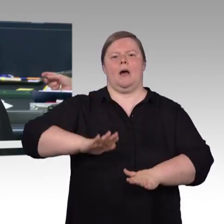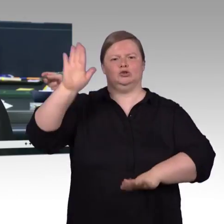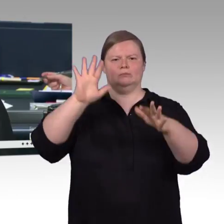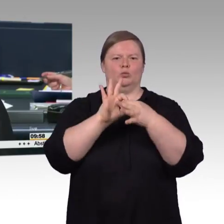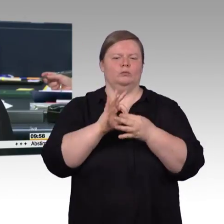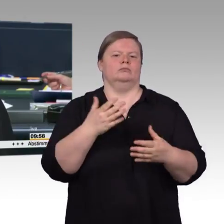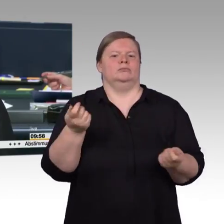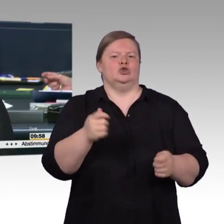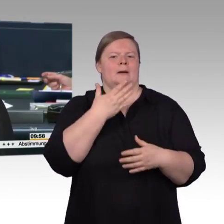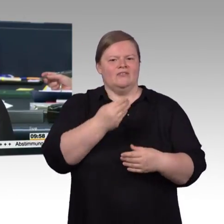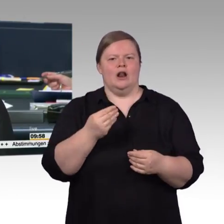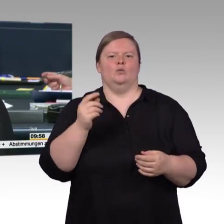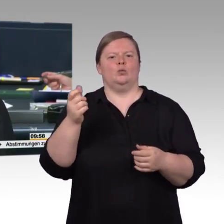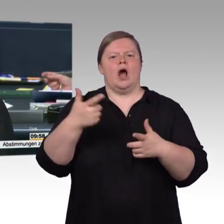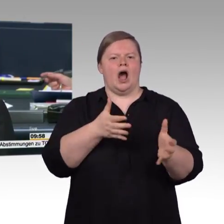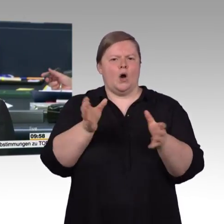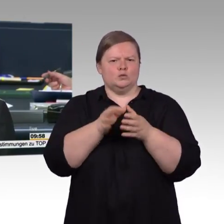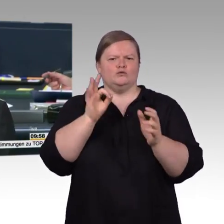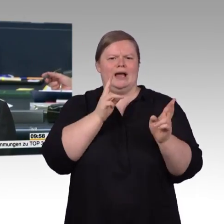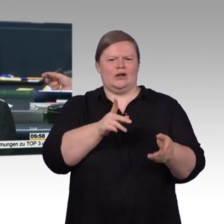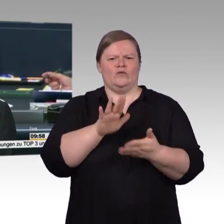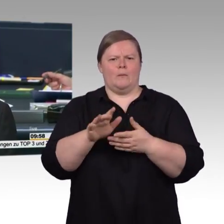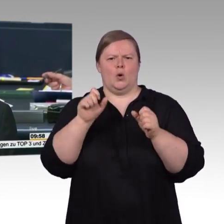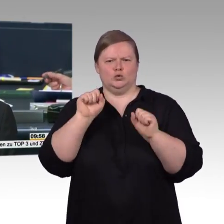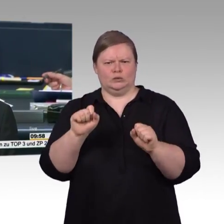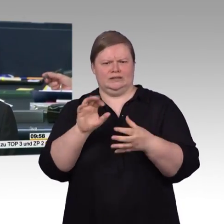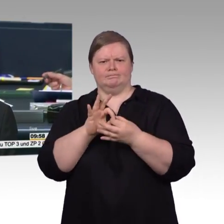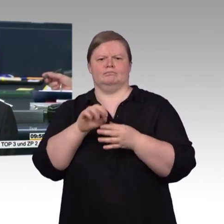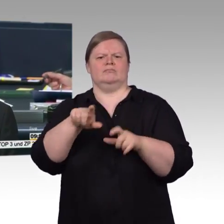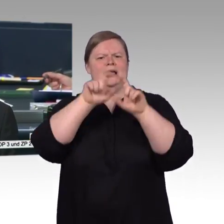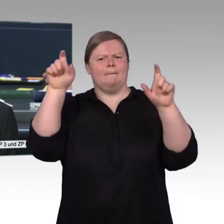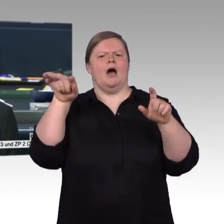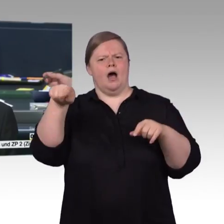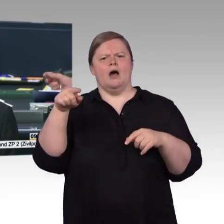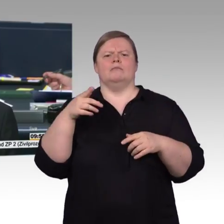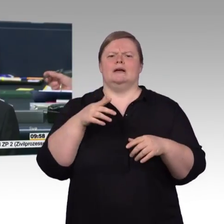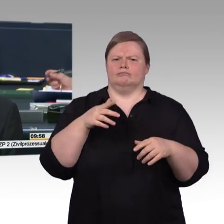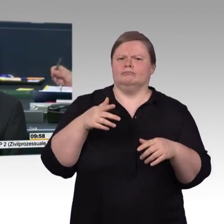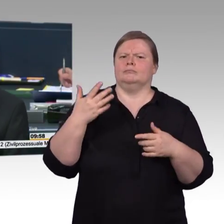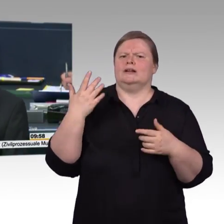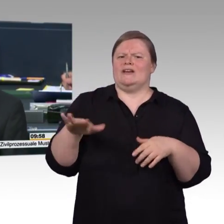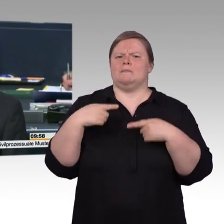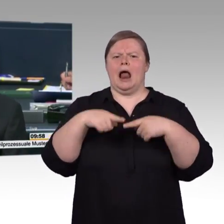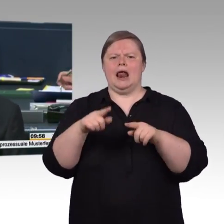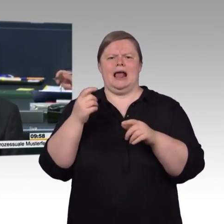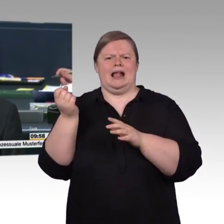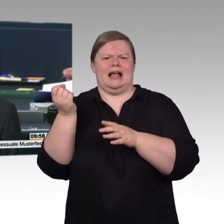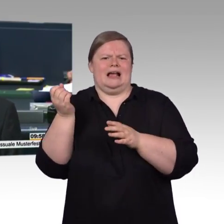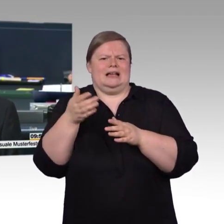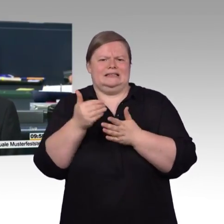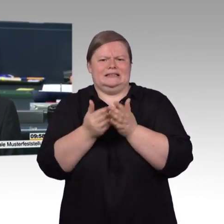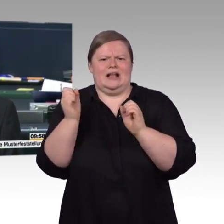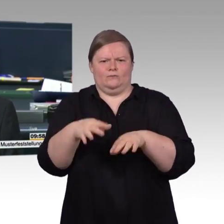auf der Drucksache 2741 den Gesetzentwurf der Bundesregierung auf Drucksache 2439 und 2701 für erledigt